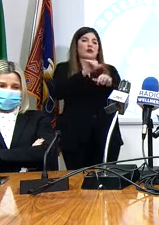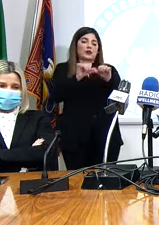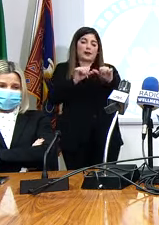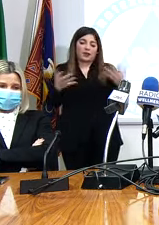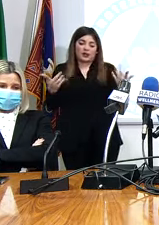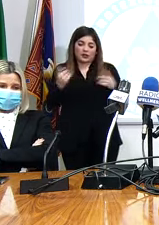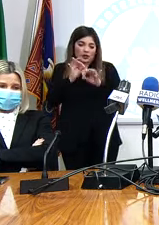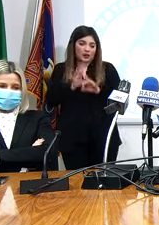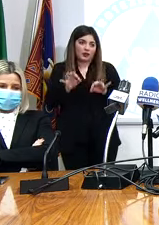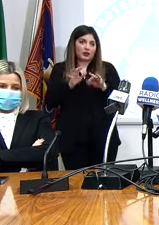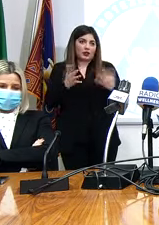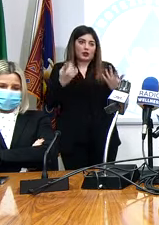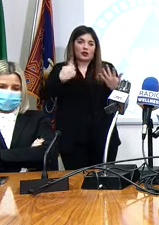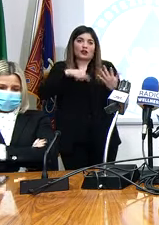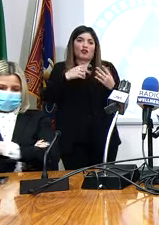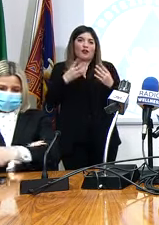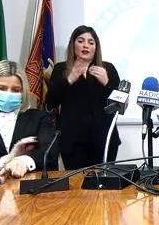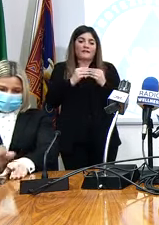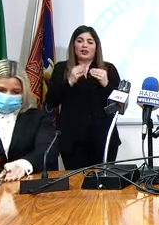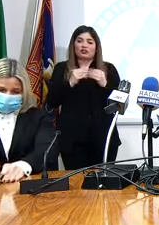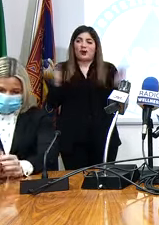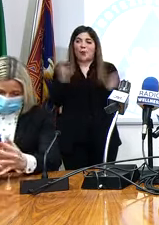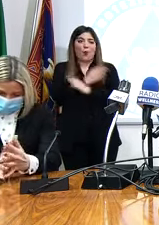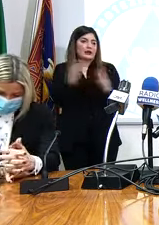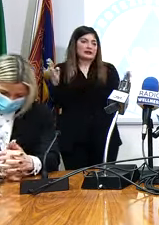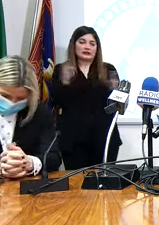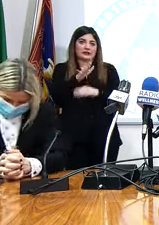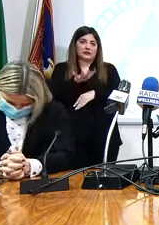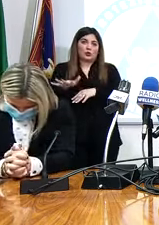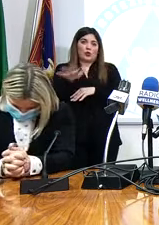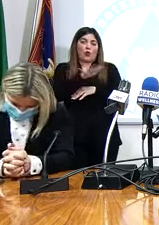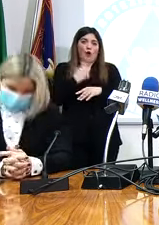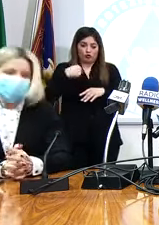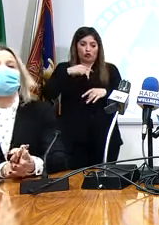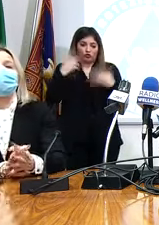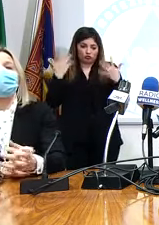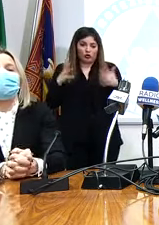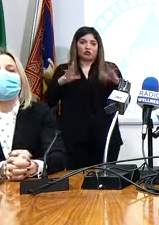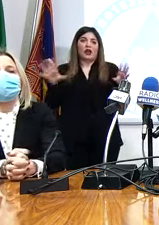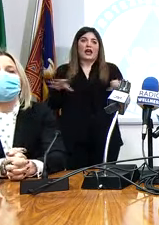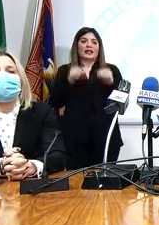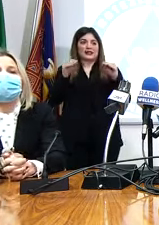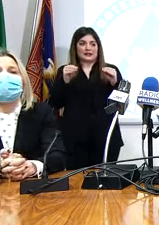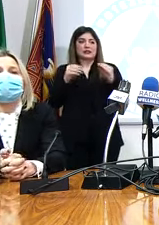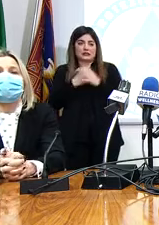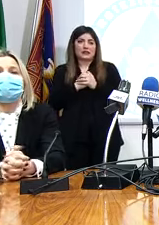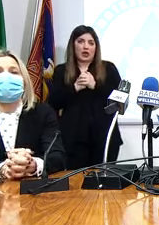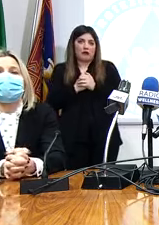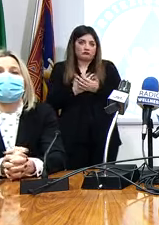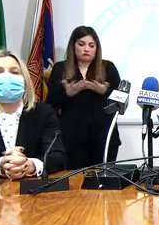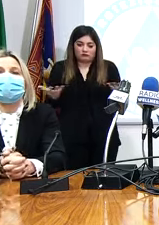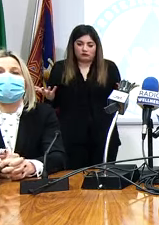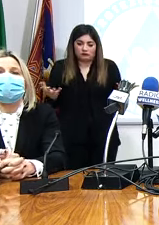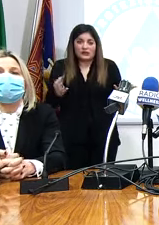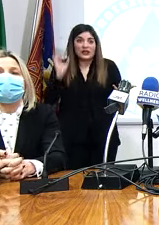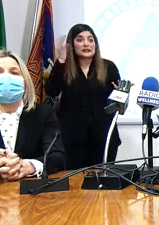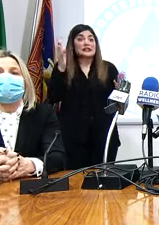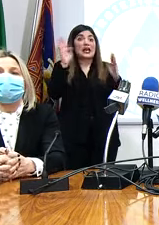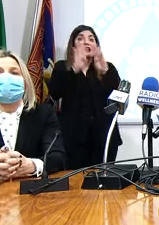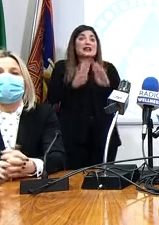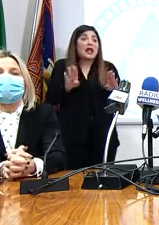facciamo dappertutto, ma le stiamo già facendo e le abbiamo già fatte nei palazzetti. Sì, se si tratta di utilizzare il teatro perché